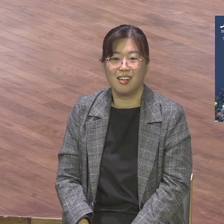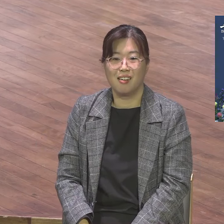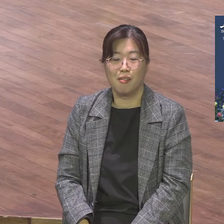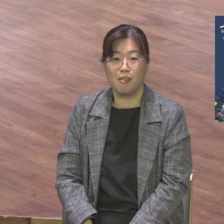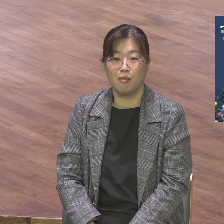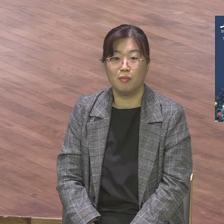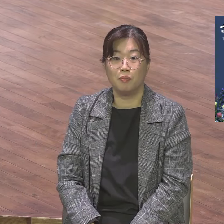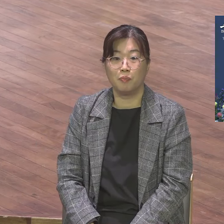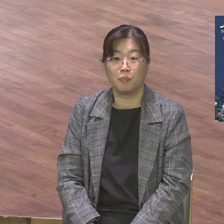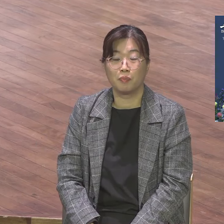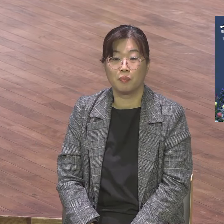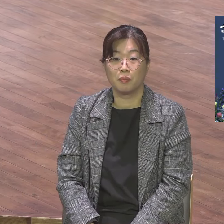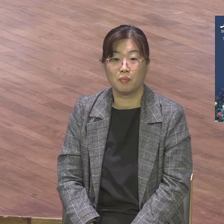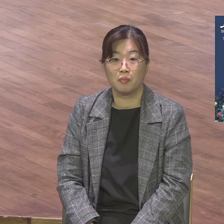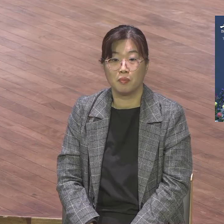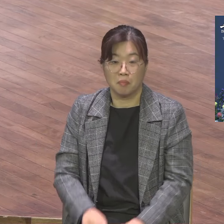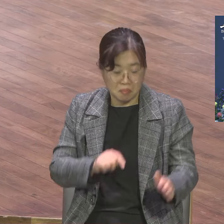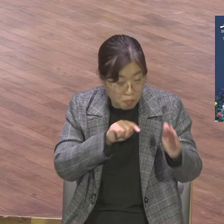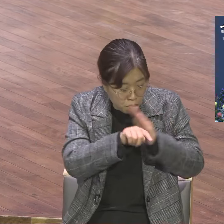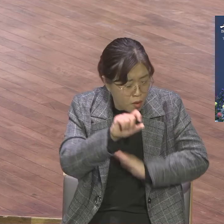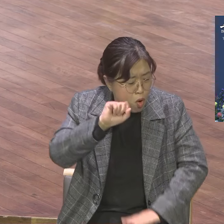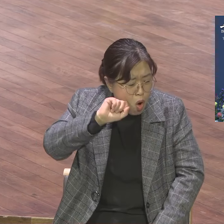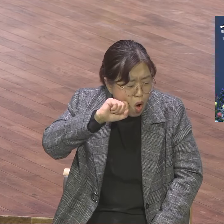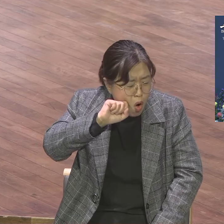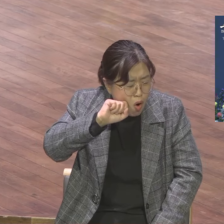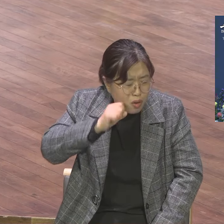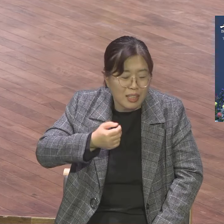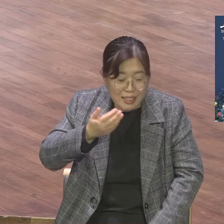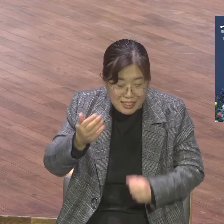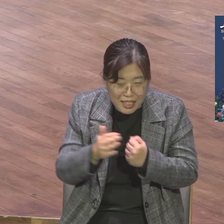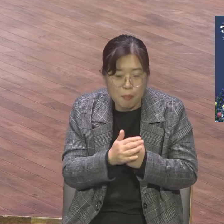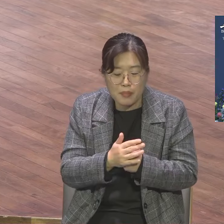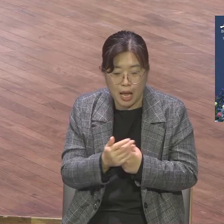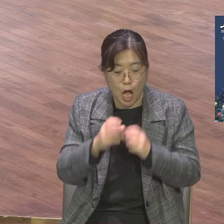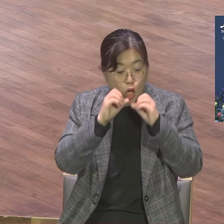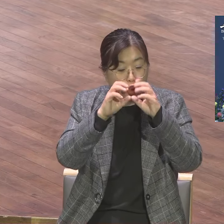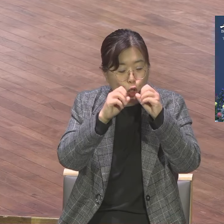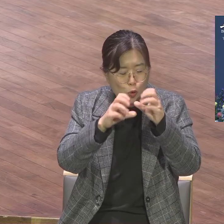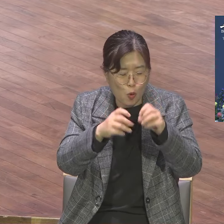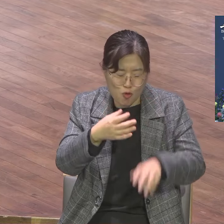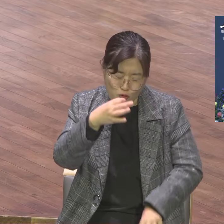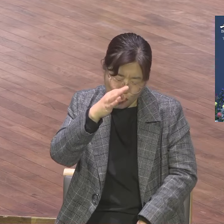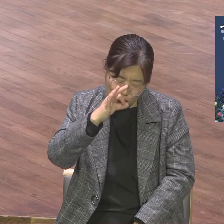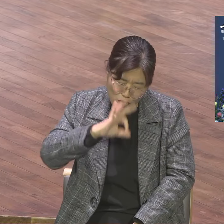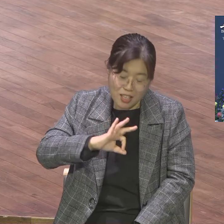대교회 목사님들 이런 분들 만나야 돼요. 만나가지고 목사님들에게 성경적 이